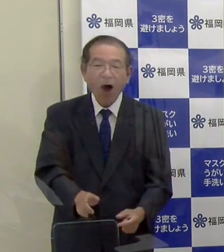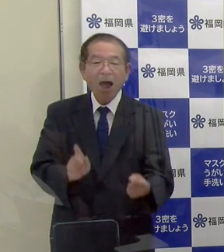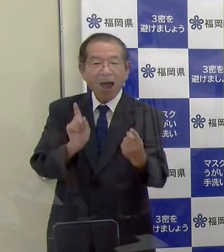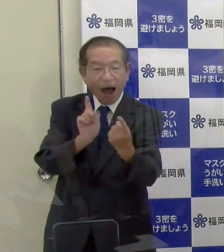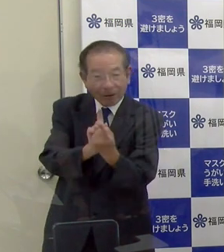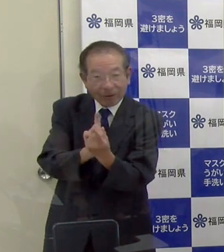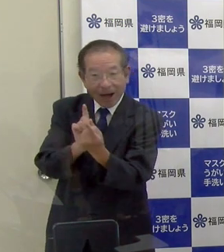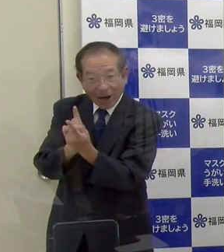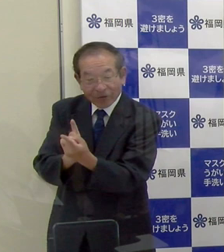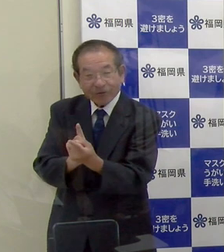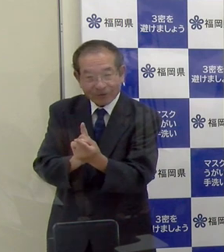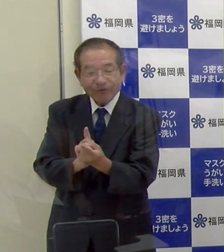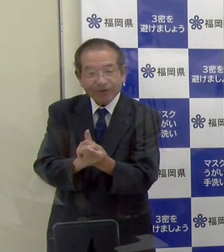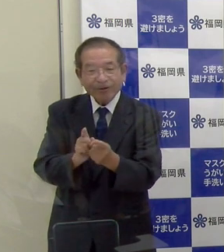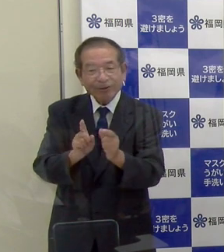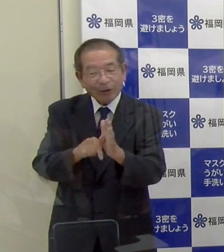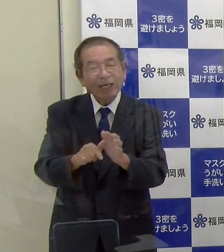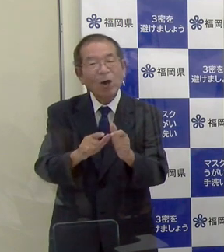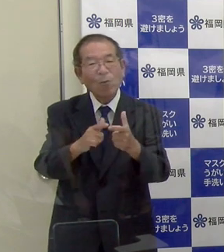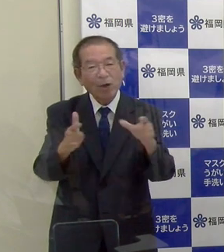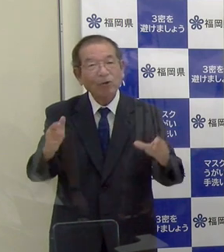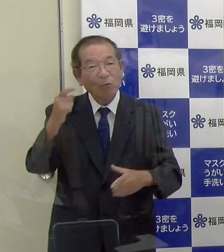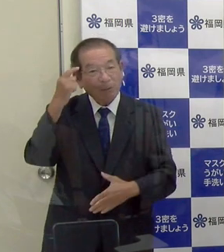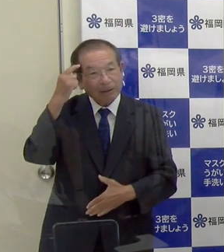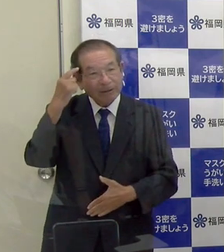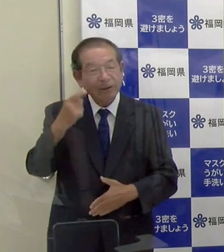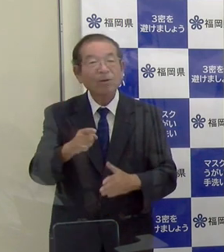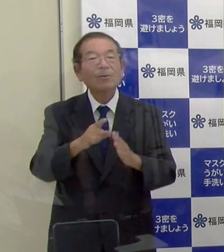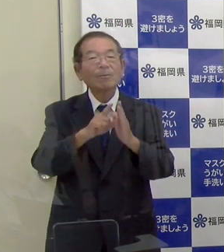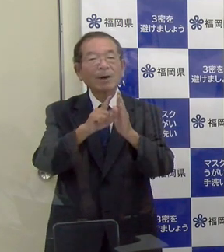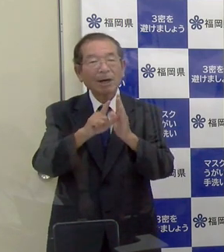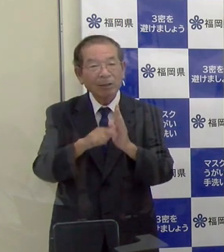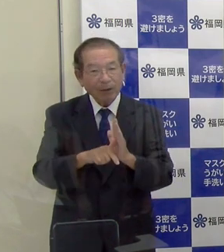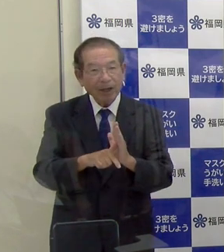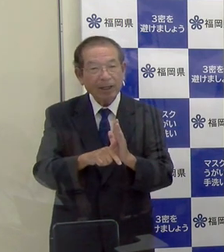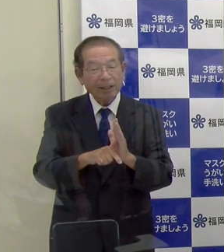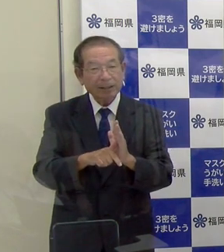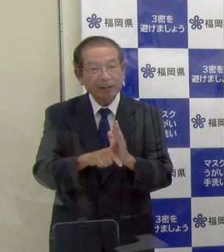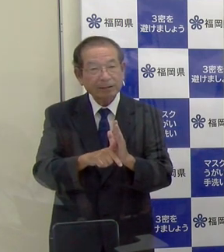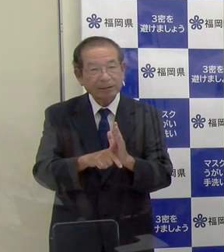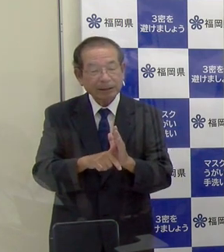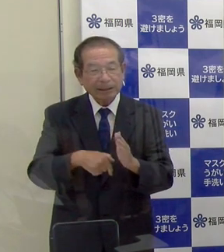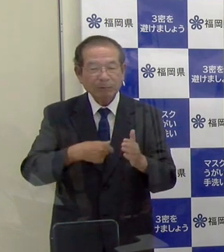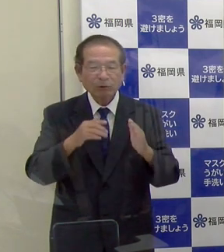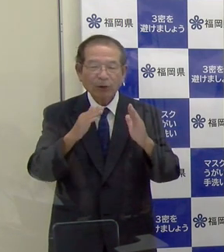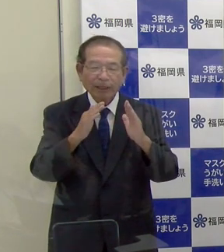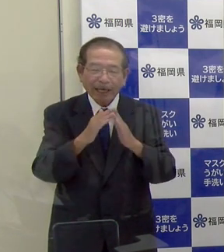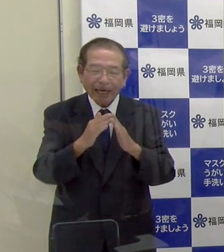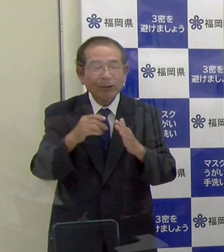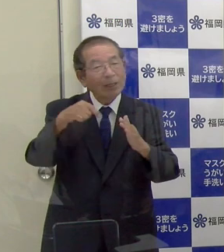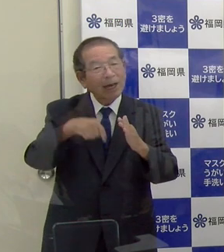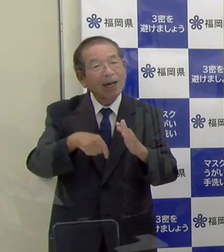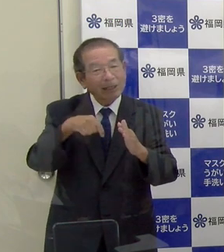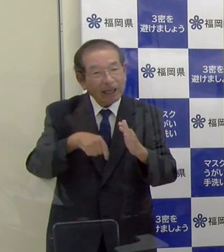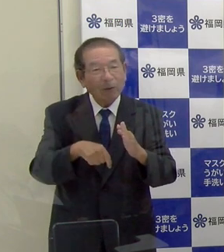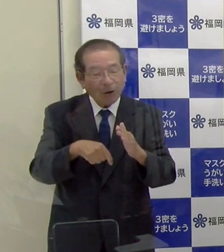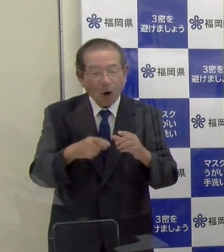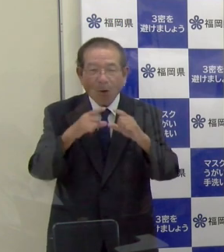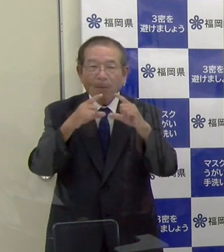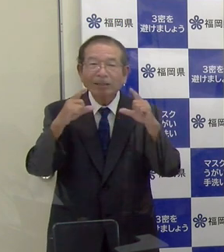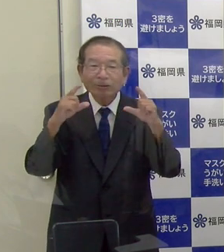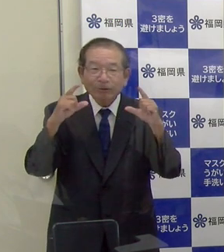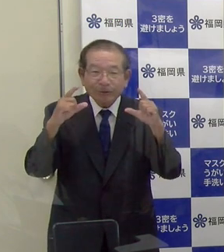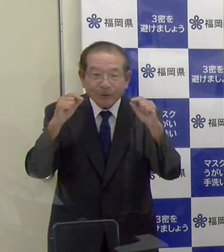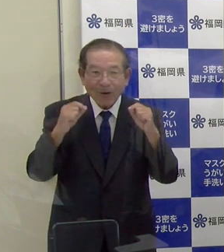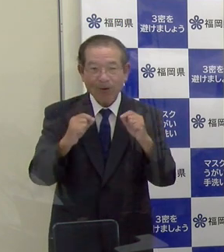場合も増えると思いますこういう場合はですね自宅の屋内であってもマスクを着用